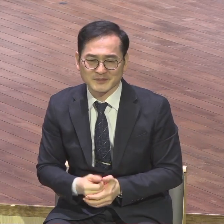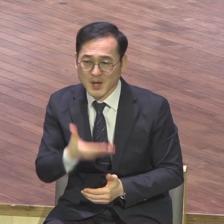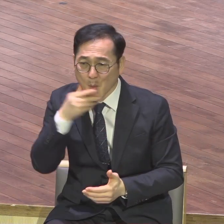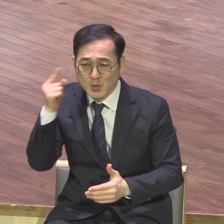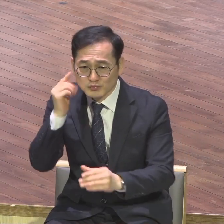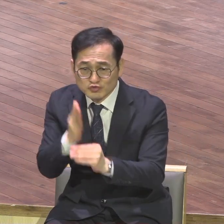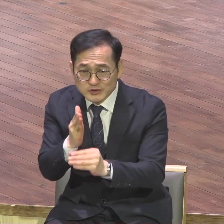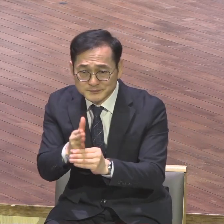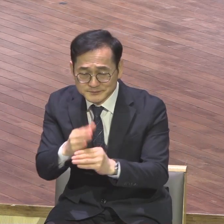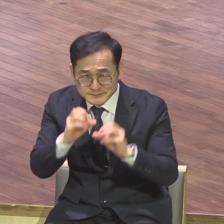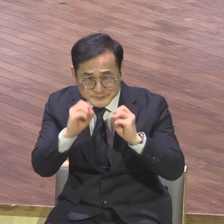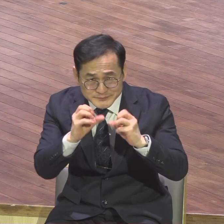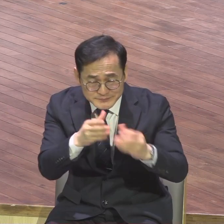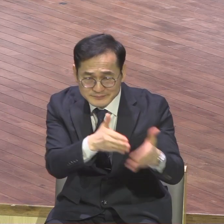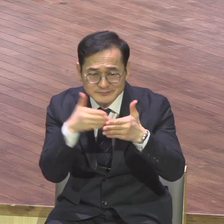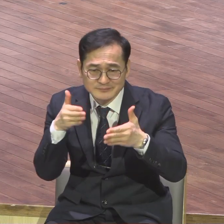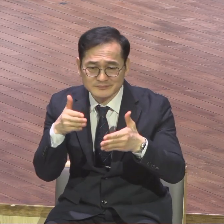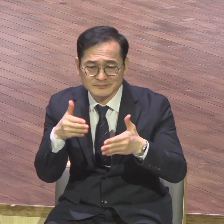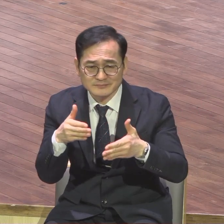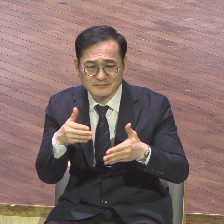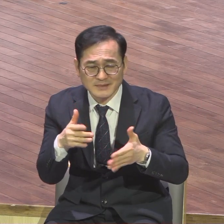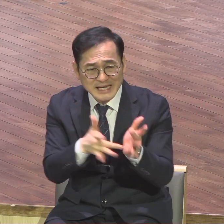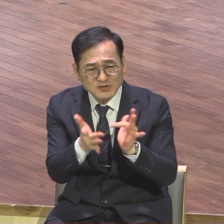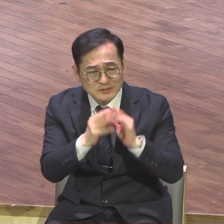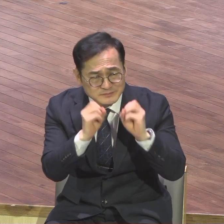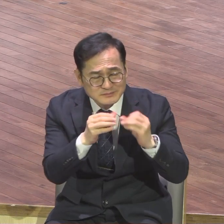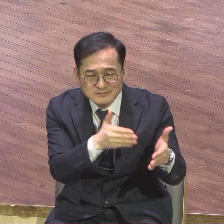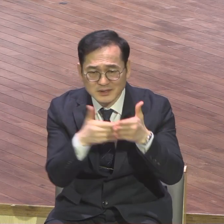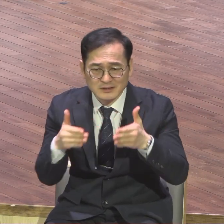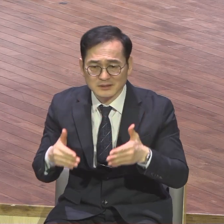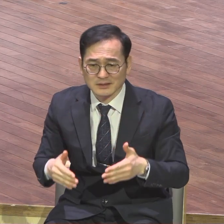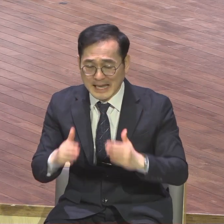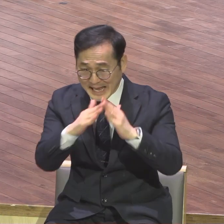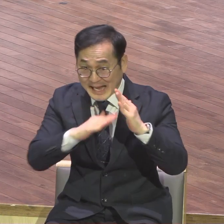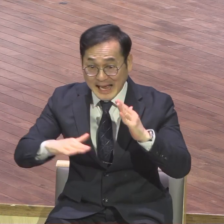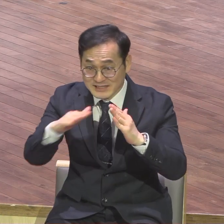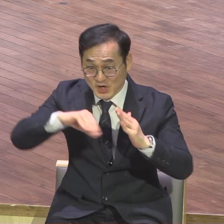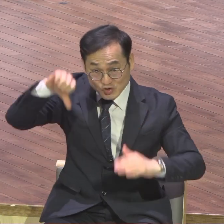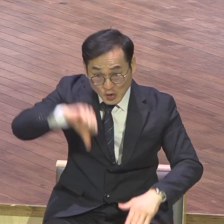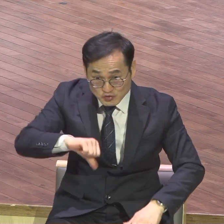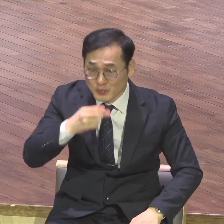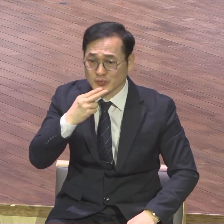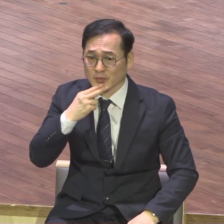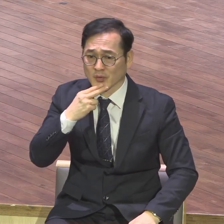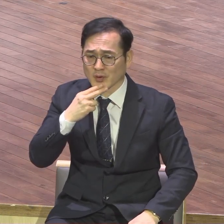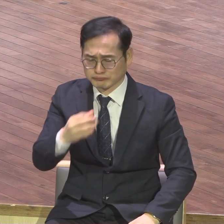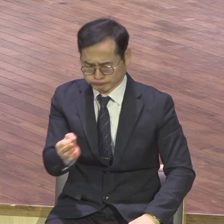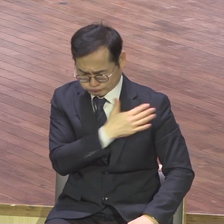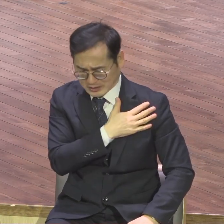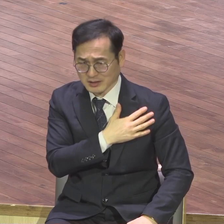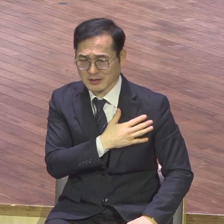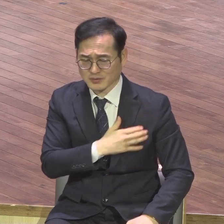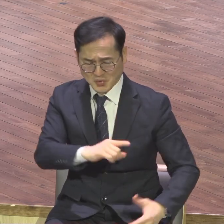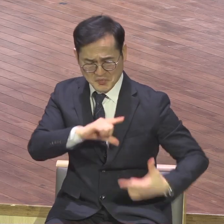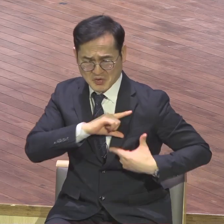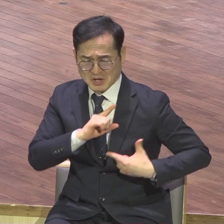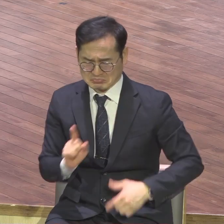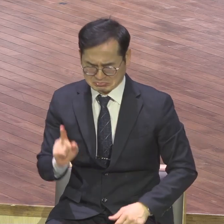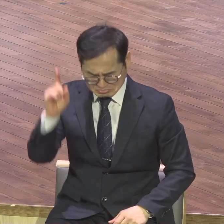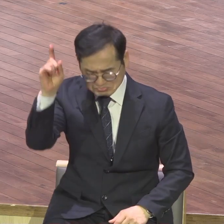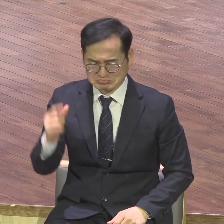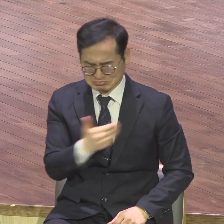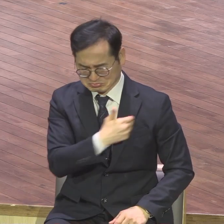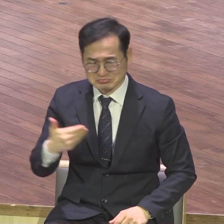안 먹어줍니다. 안 먹어줍니다. 무슨 가문의 저주가 어디였어요? 가문의 축복인데 그 사람들은. 그 영적인 거